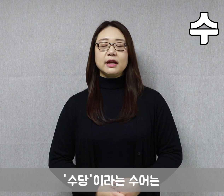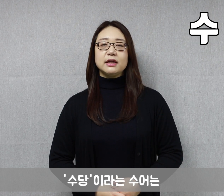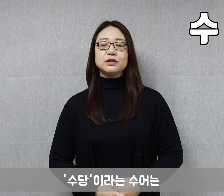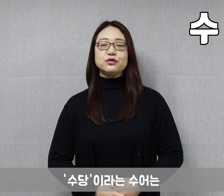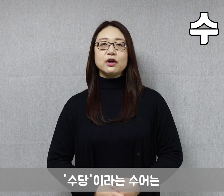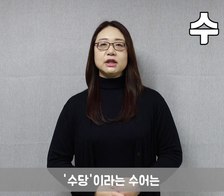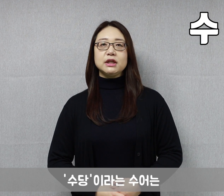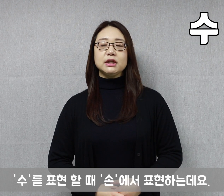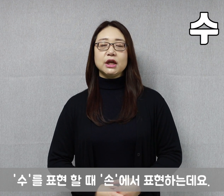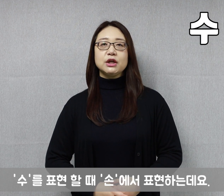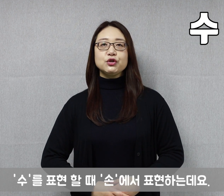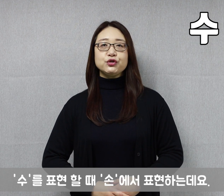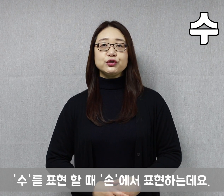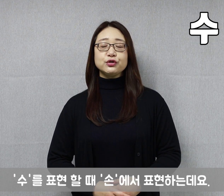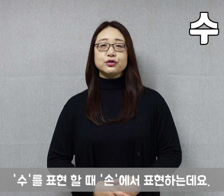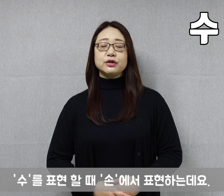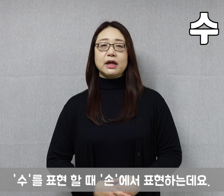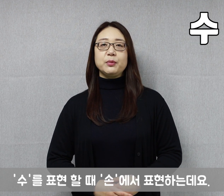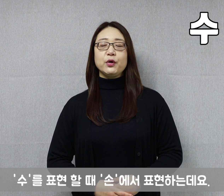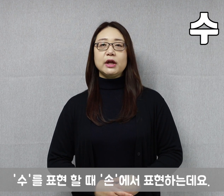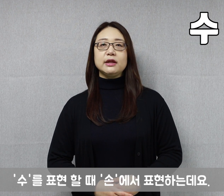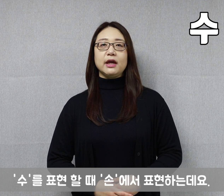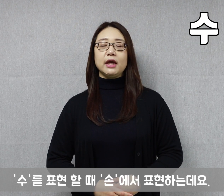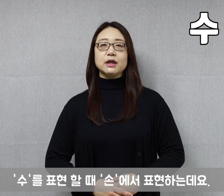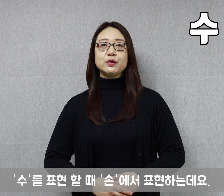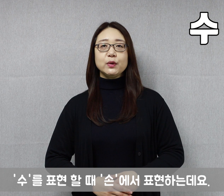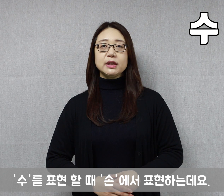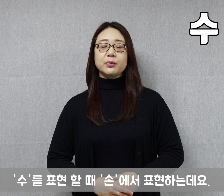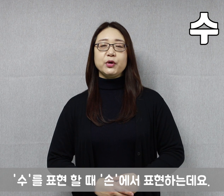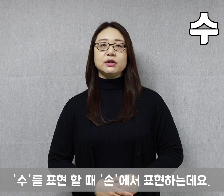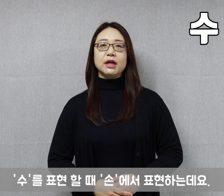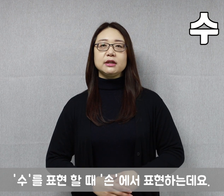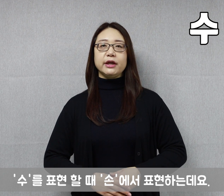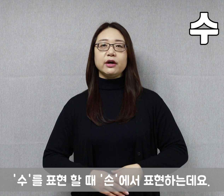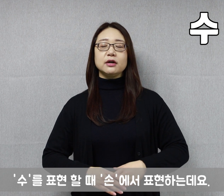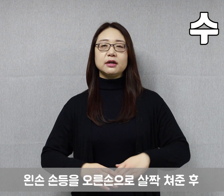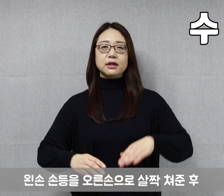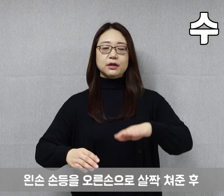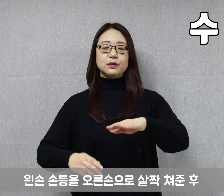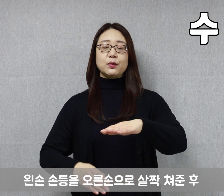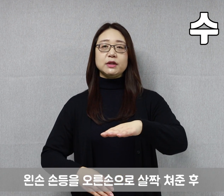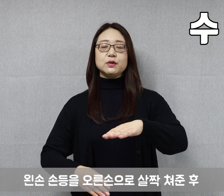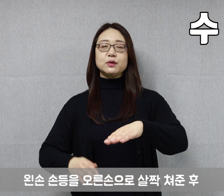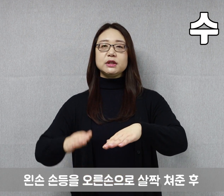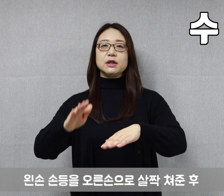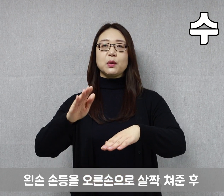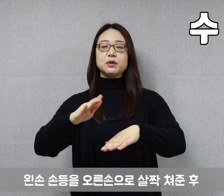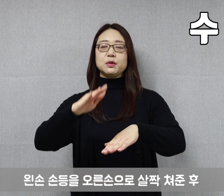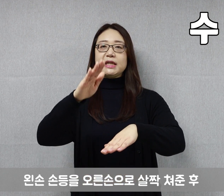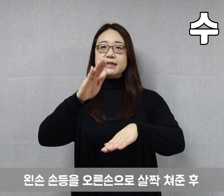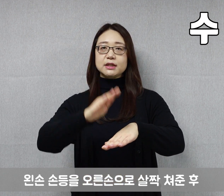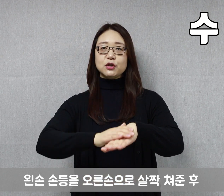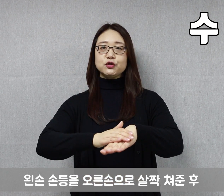수당이라는 수어는 수를 표현할 때 손에서 표현을 하는데요. 왼손 손등을 오른손으로 살짝 쳐준